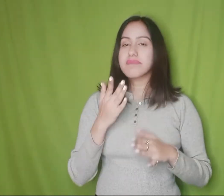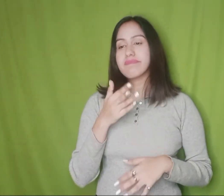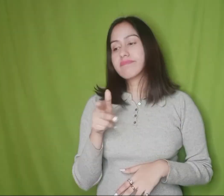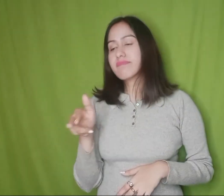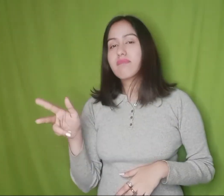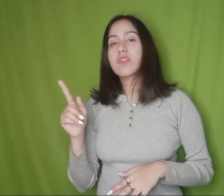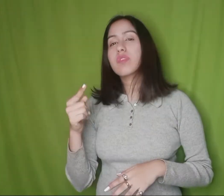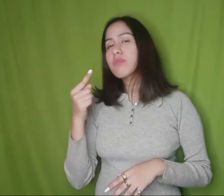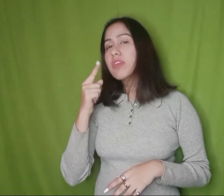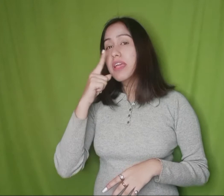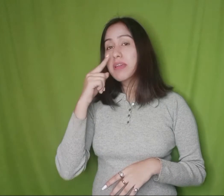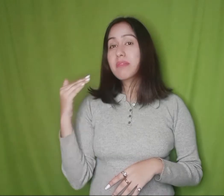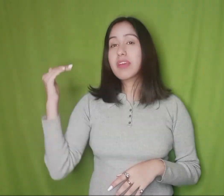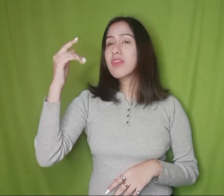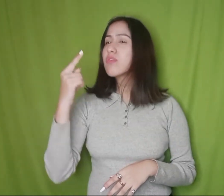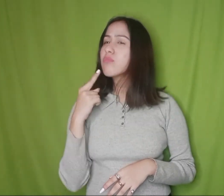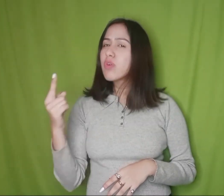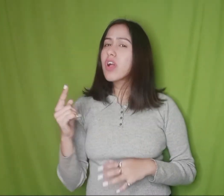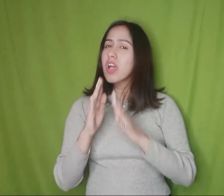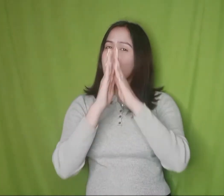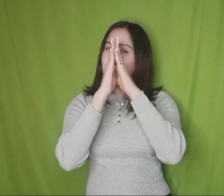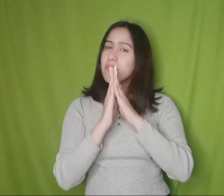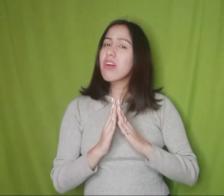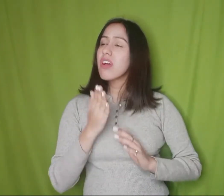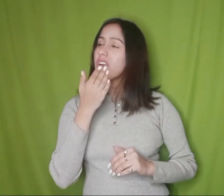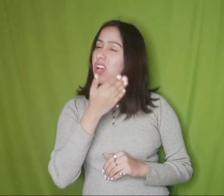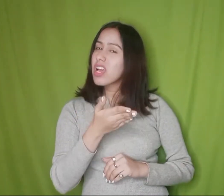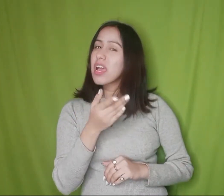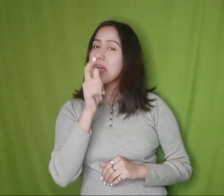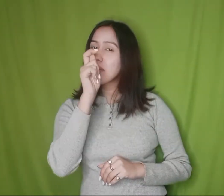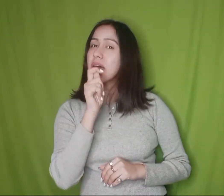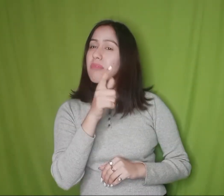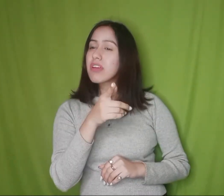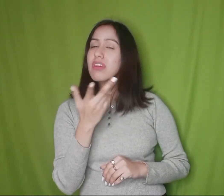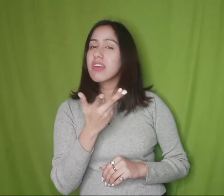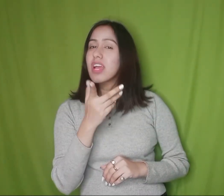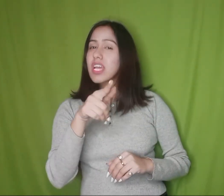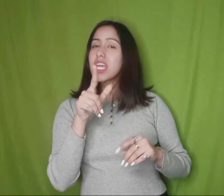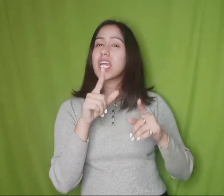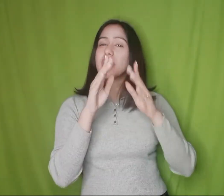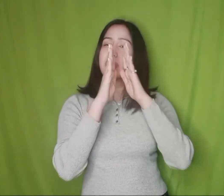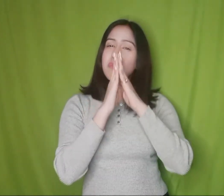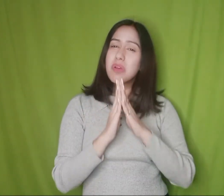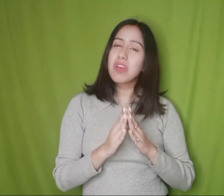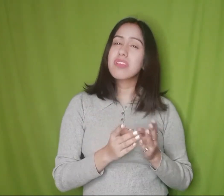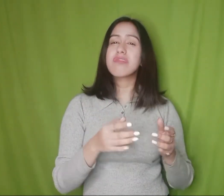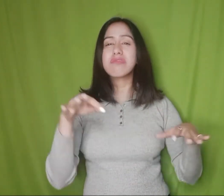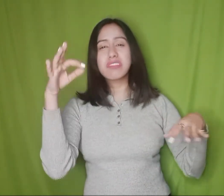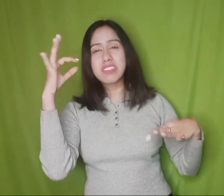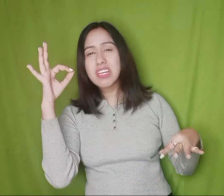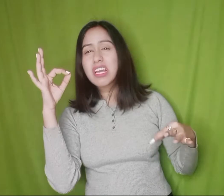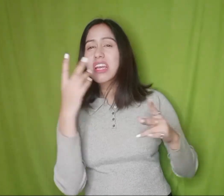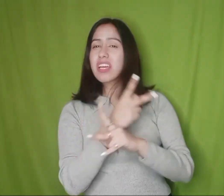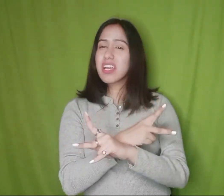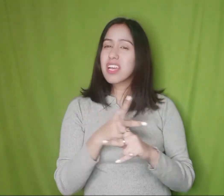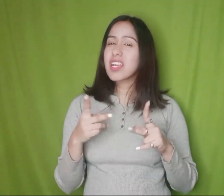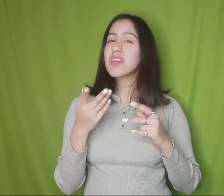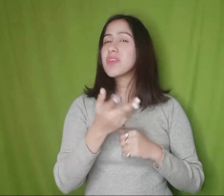साहब। भाभी साहब नगर के मंदिर में घंटों दरवाजे बंद किए बैठी रहती हैं, मंदिर के आंगन में नाचती